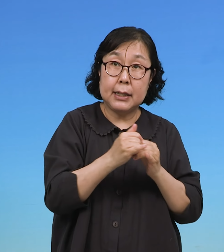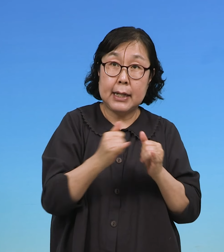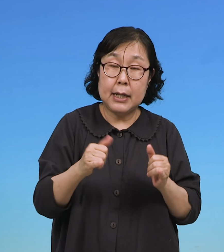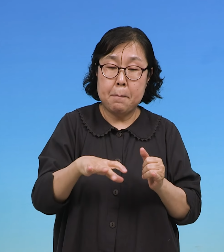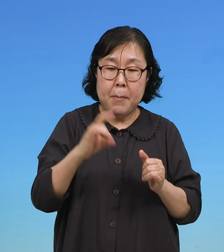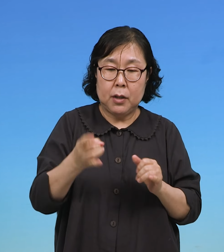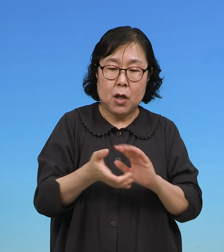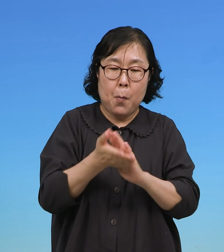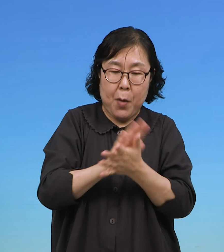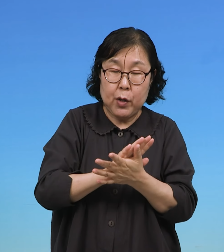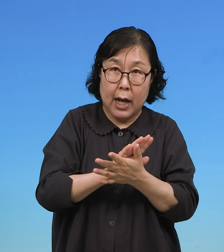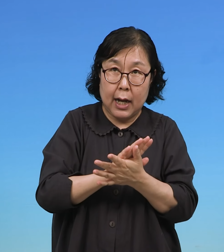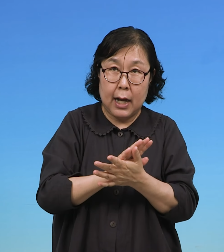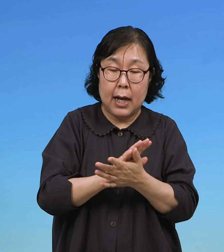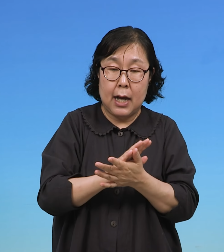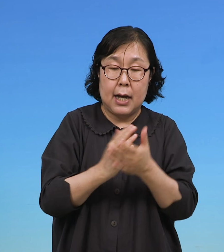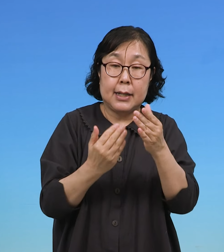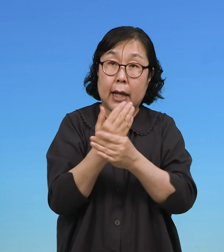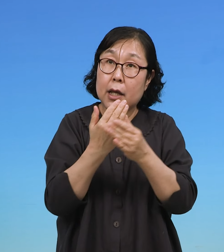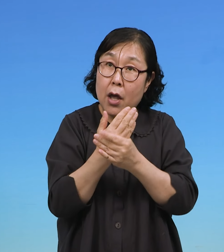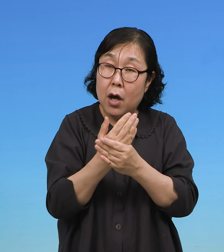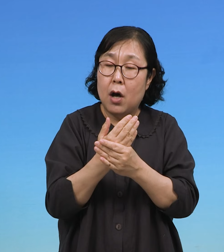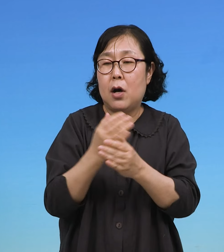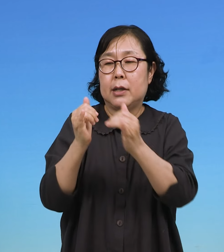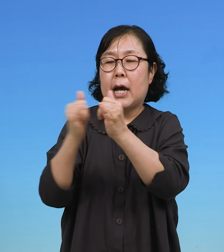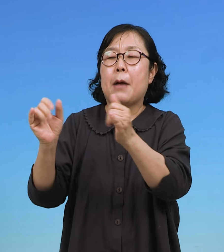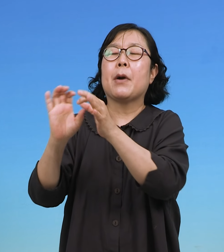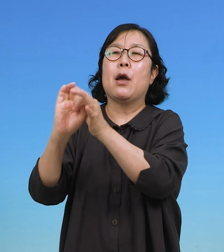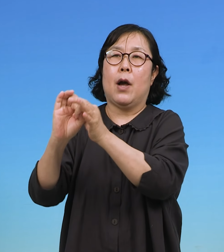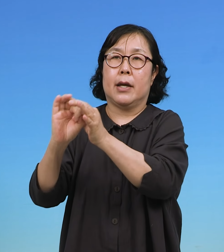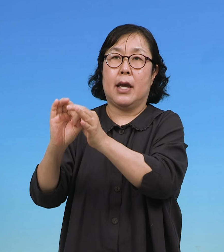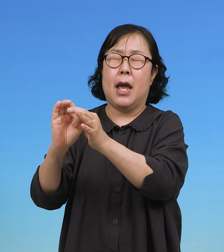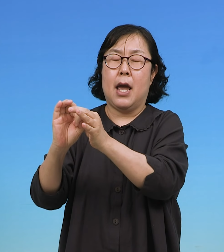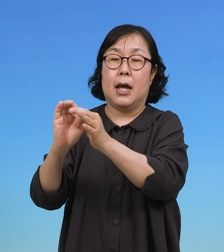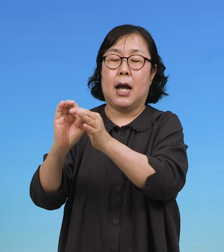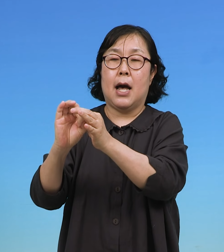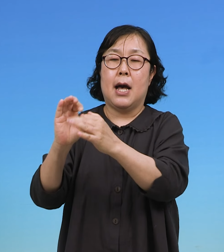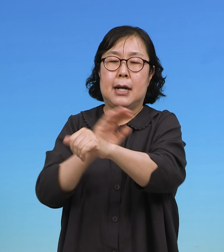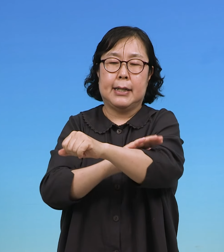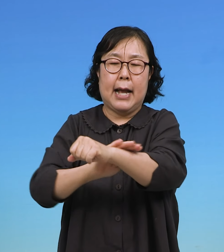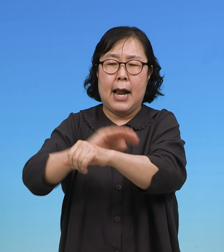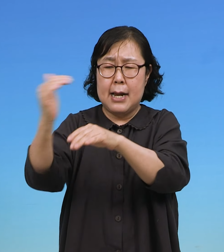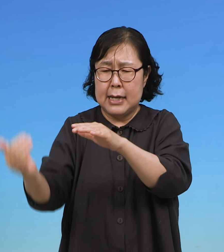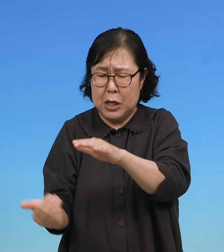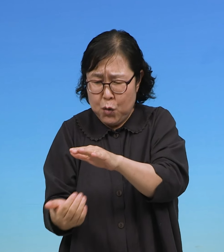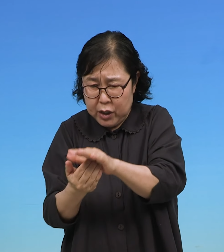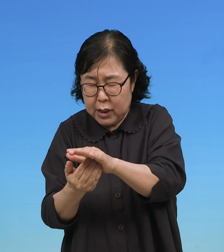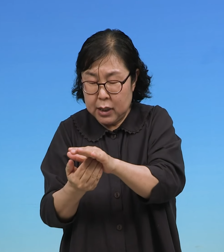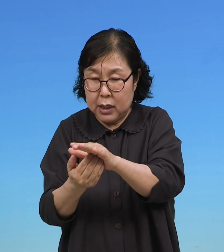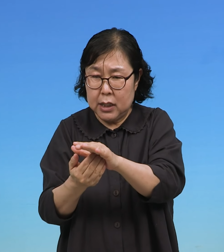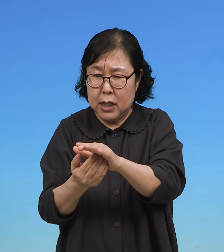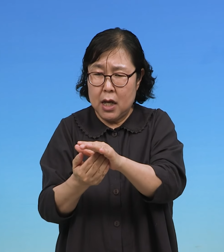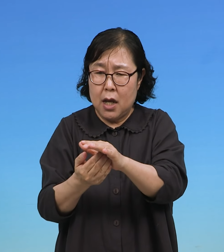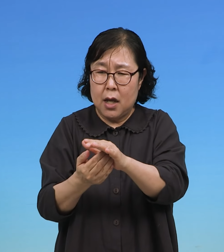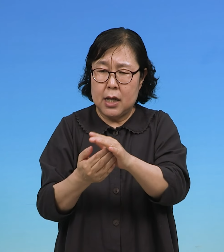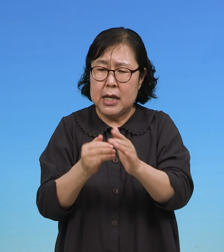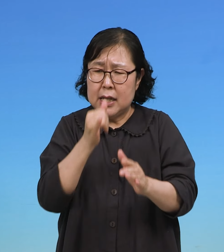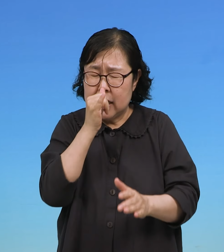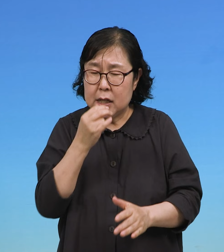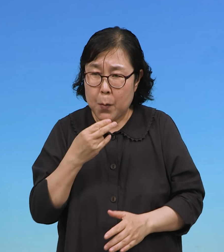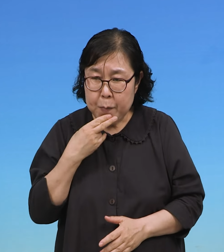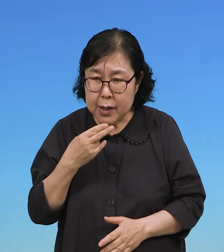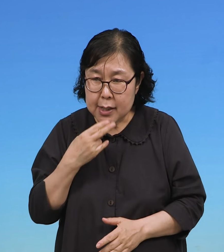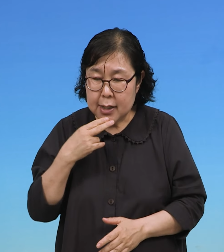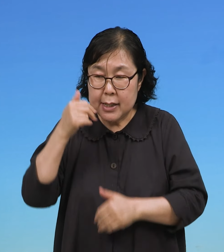먼저 그 변화가 대인 관계에서 드러나는데, 이것이 지금 이루어지고 있는가? 이걸 지금 하나님이 테스트하기 위해서라는